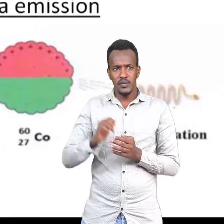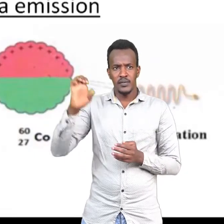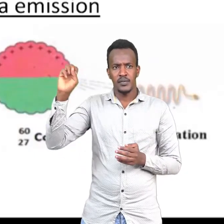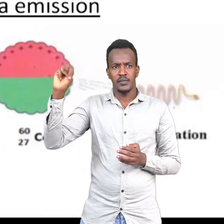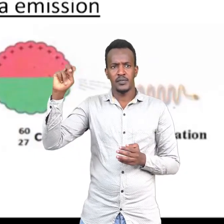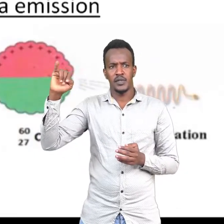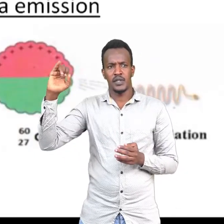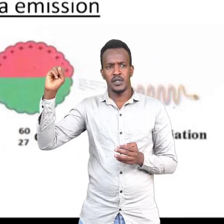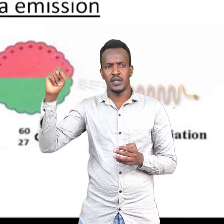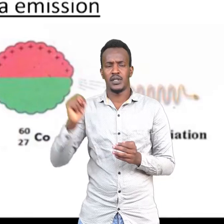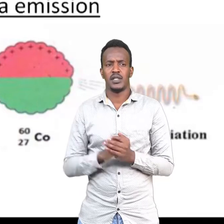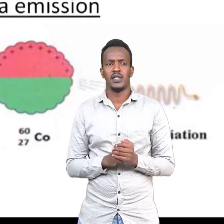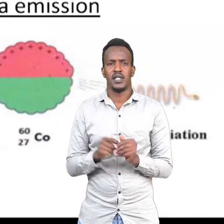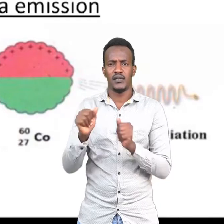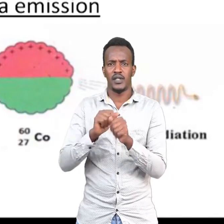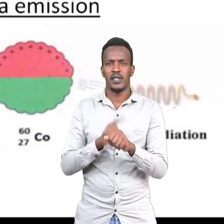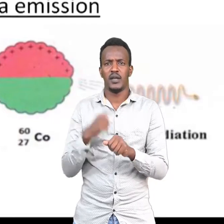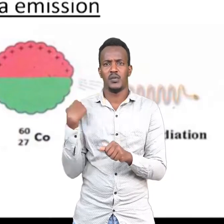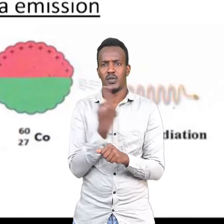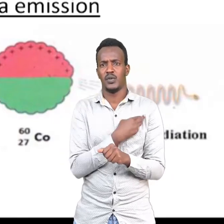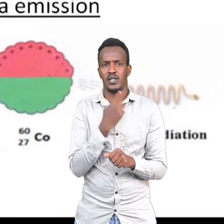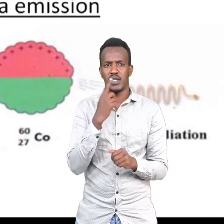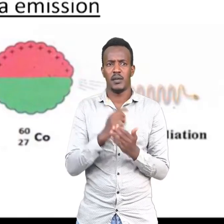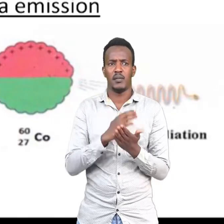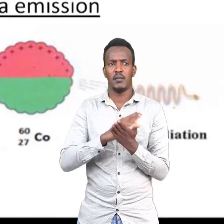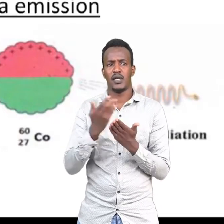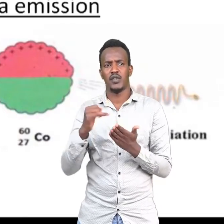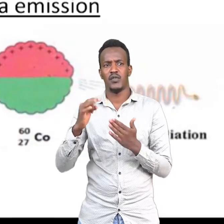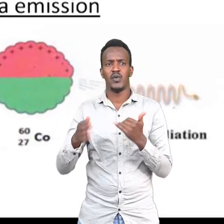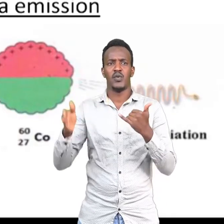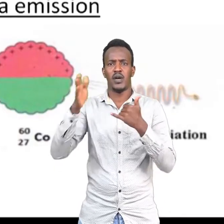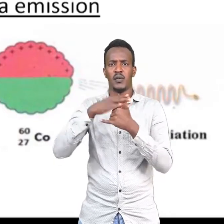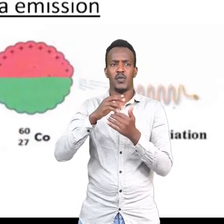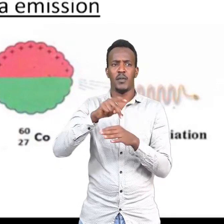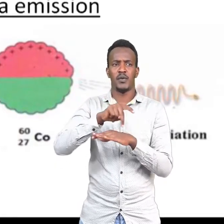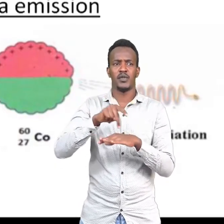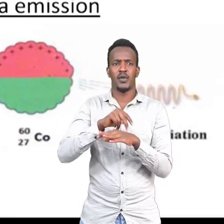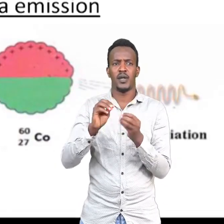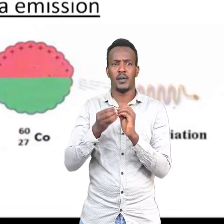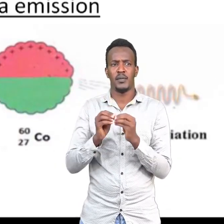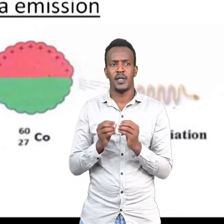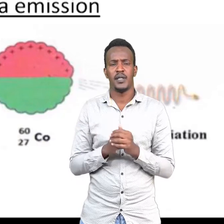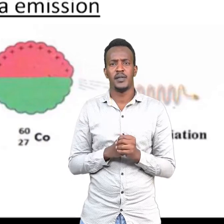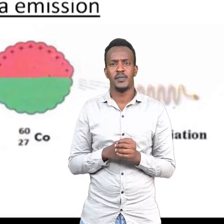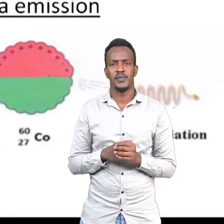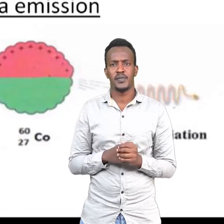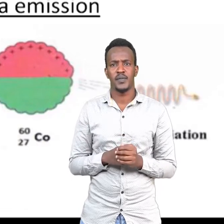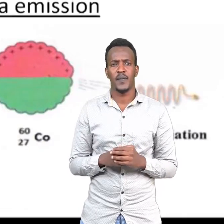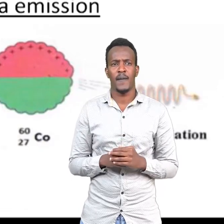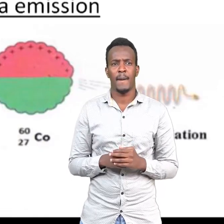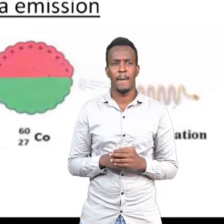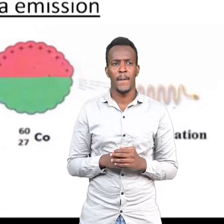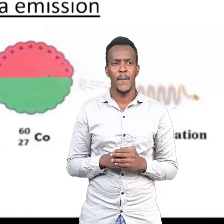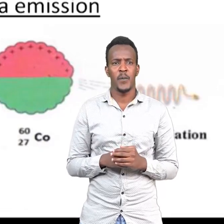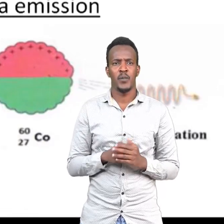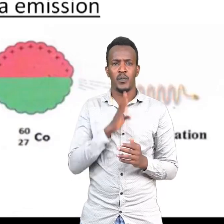markaasi sawirkiisa markasta waxaynu soo niri qaybta sare waa proton numberka qaybta hoose akhtarkiina waxa weey markaasi neutronada